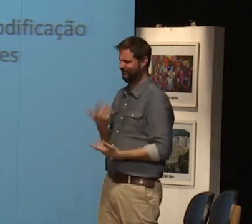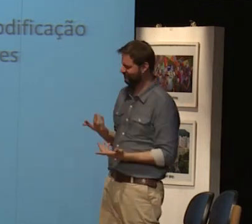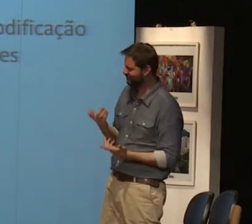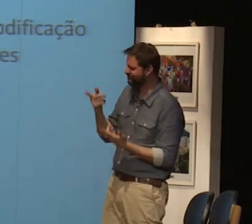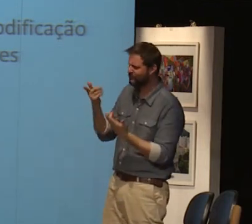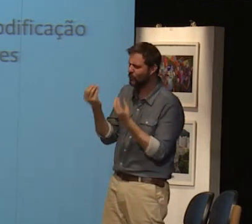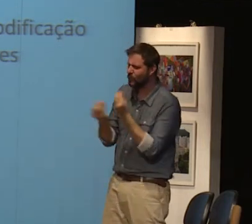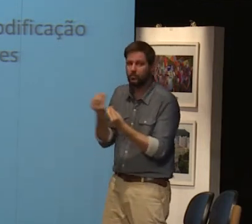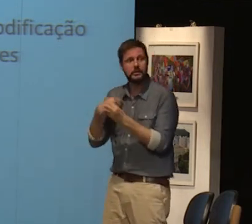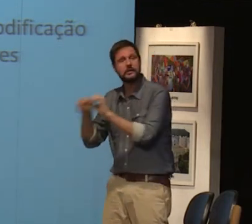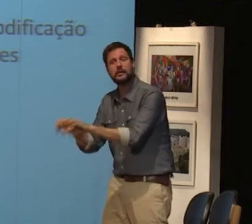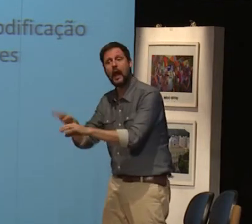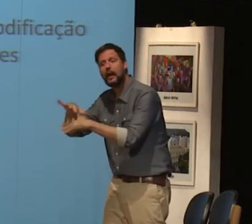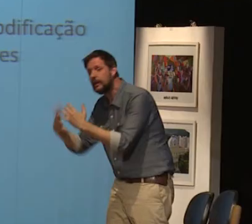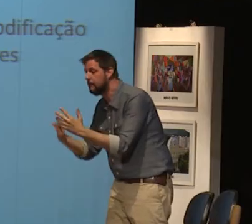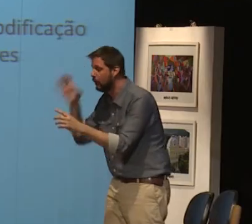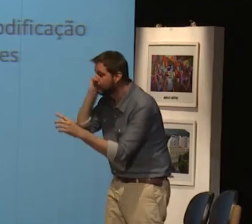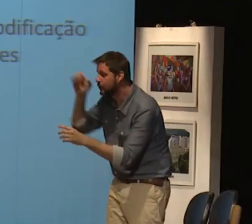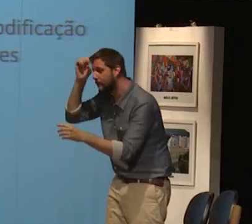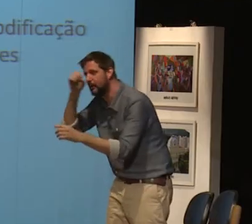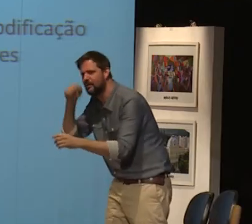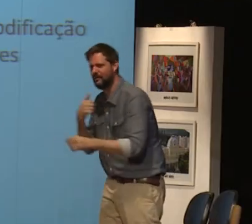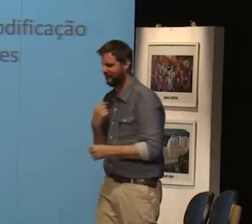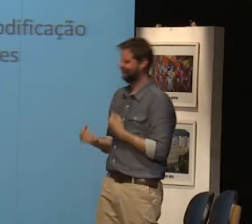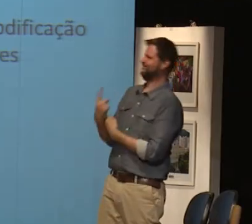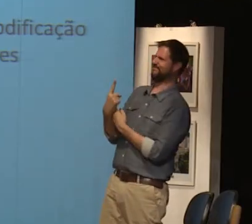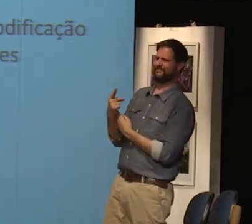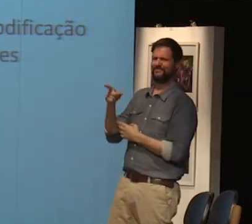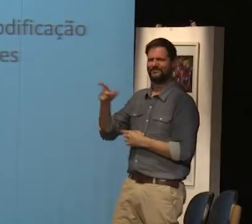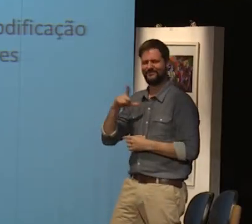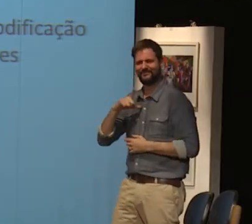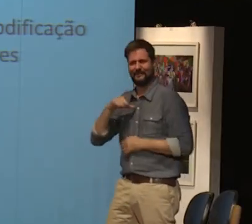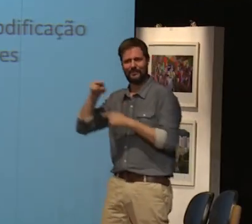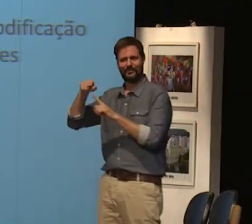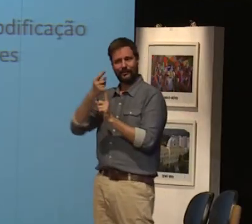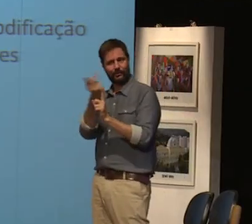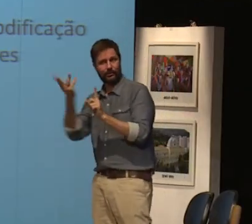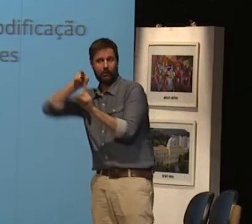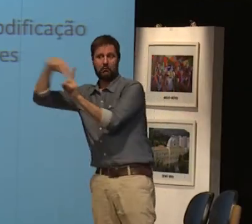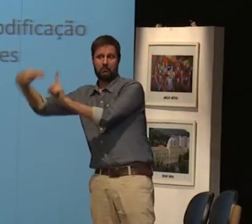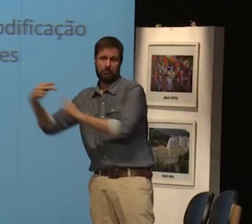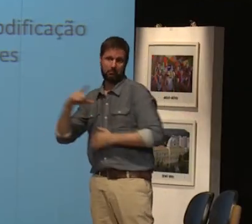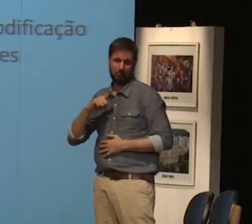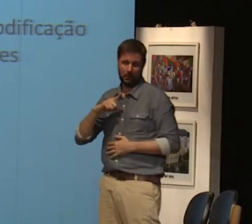ouvinte junto, dentro da turma. Então, porque o ouvinte vai aprender a Libras ali junto. Então, tem muitas